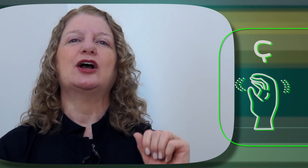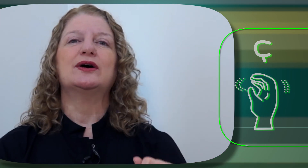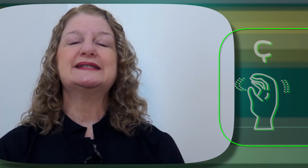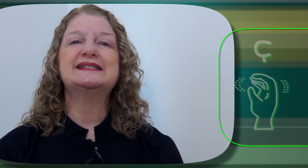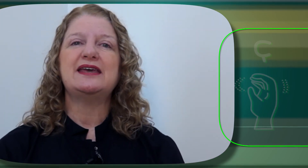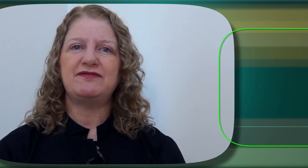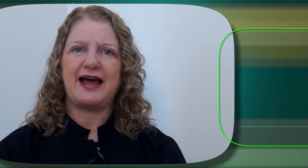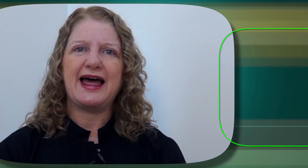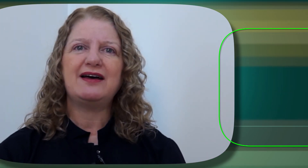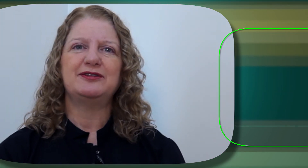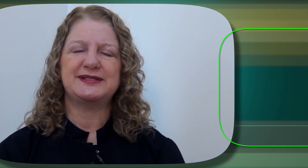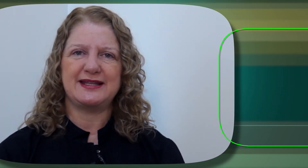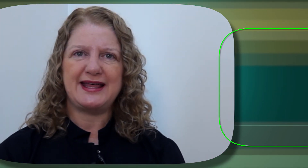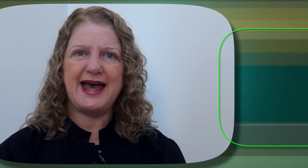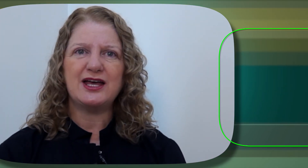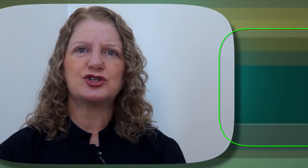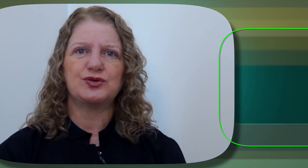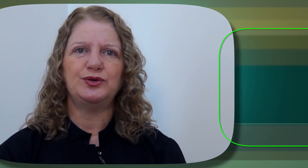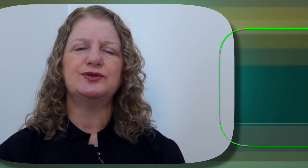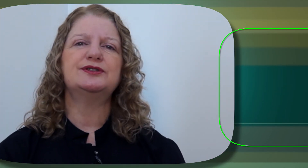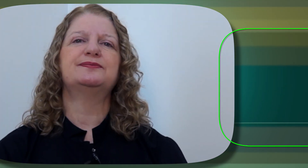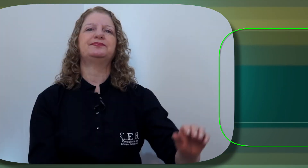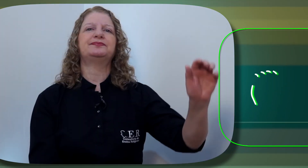Agora, sem falar, vamos tentar juntos?